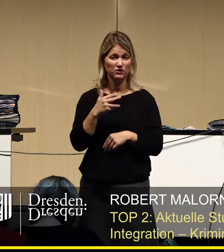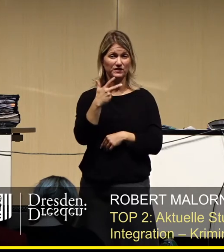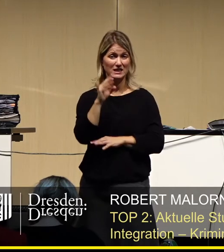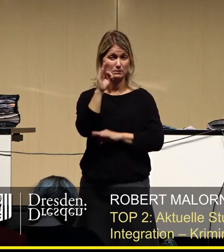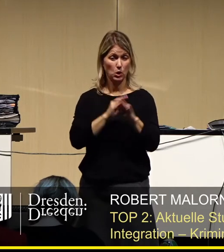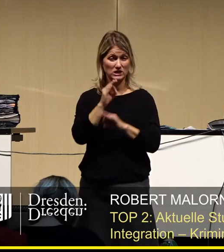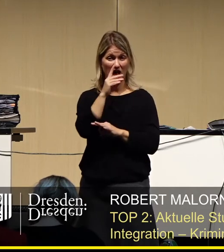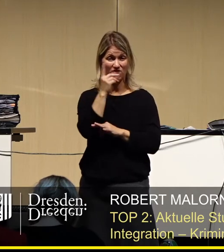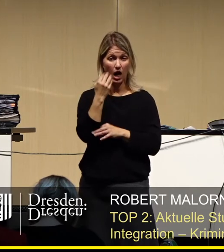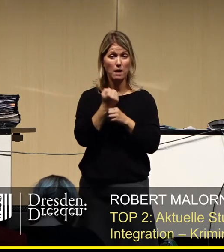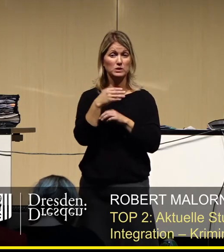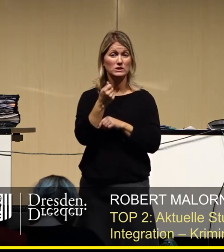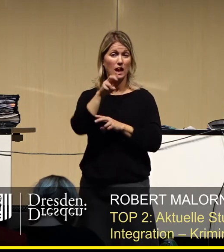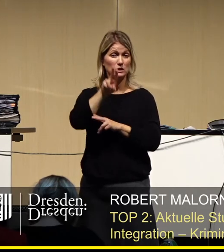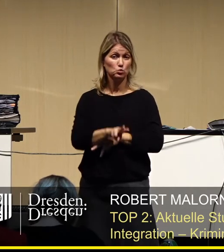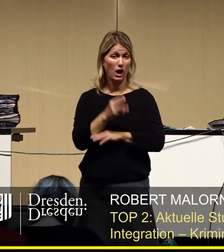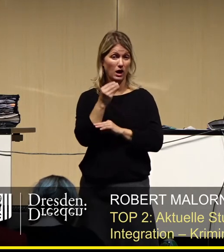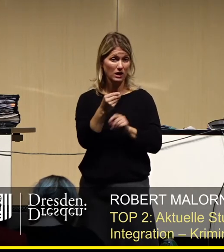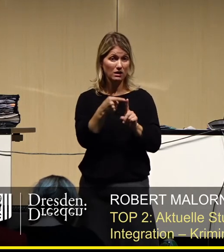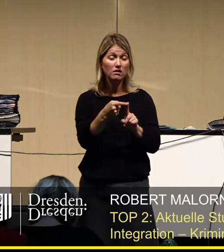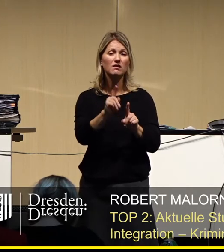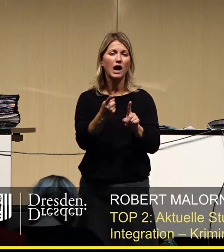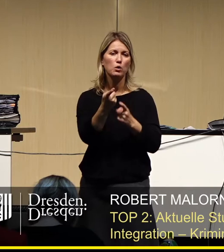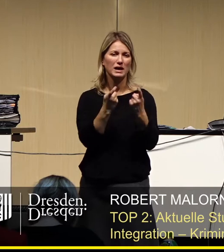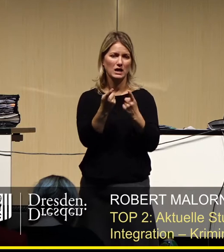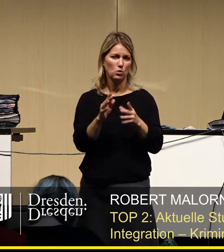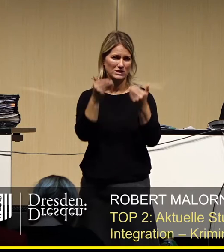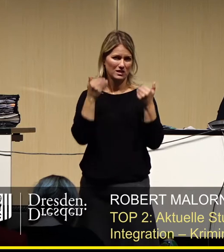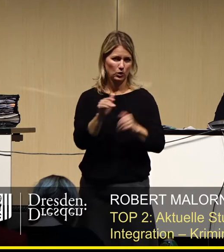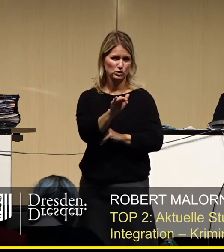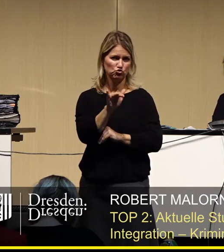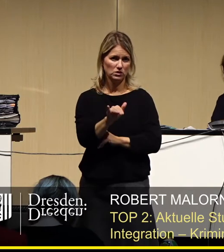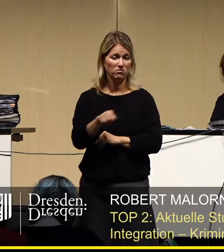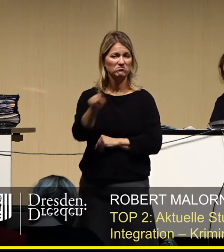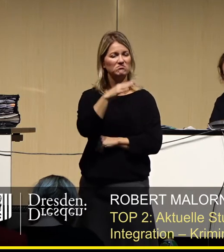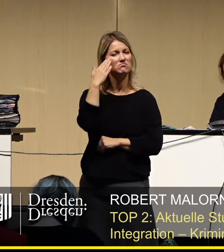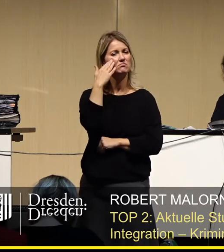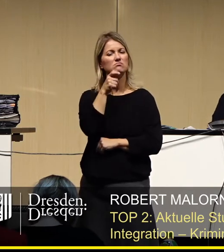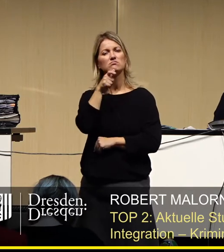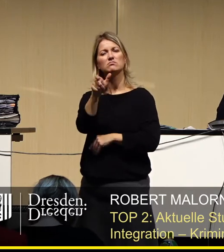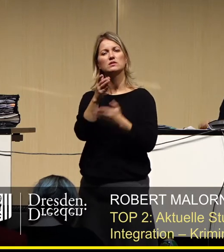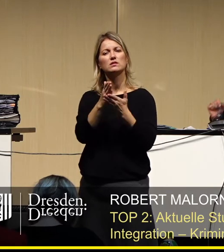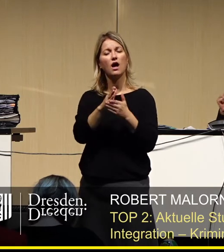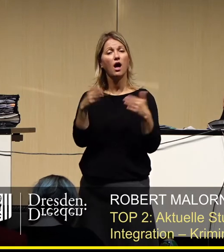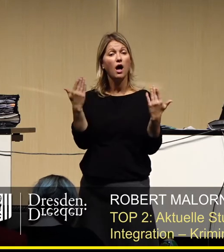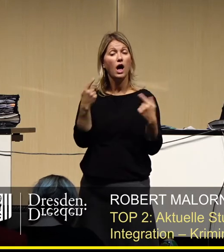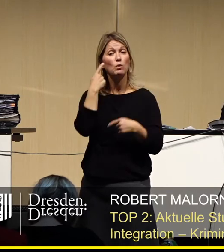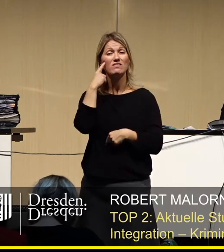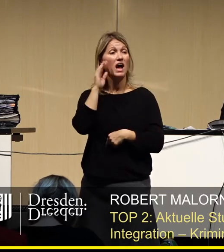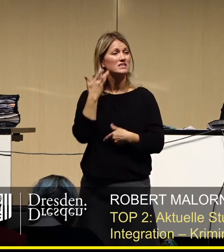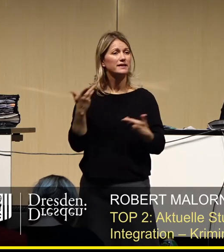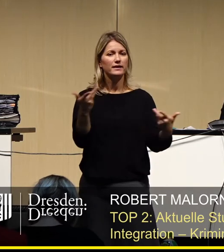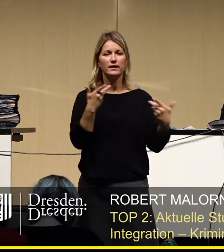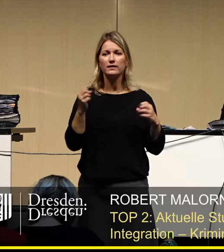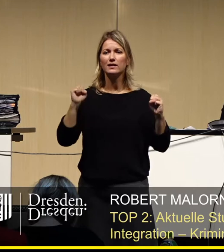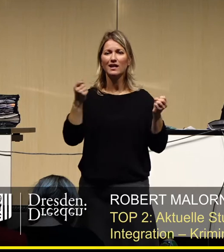der ALG-II-Empfänger in Deutschland haben Migrationshintergrund. Und Sie alle kennen den Spruch und haben sicherlich mal gehört, wer nicht weiß, wohin mit seiner